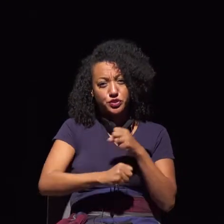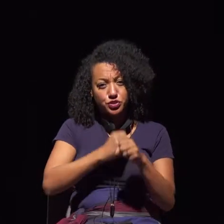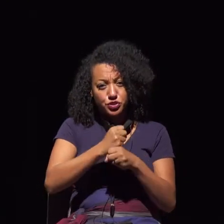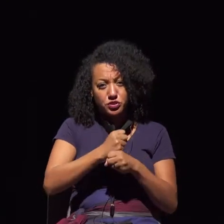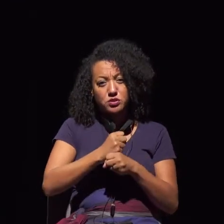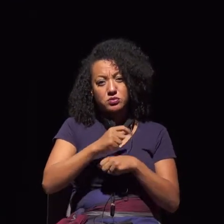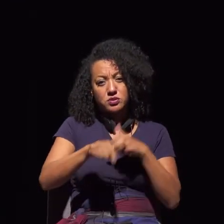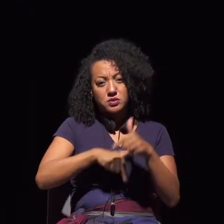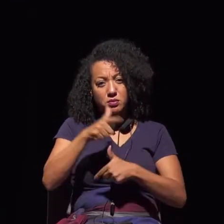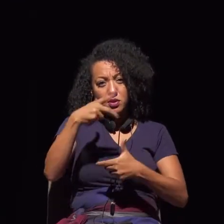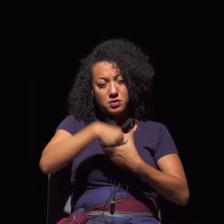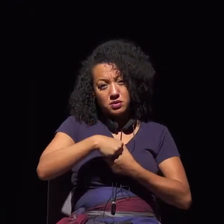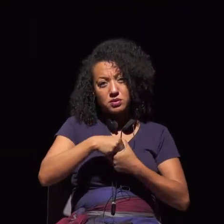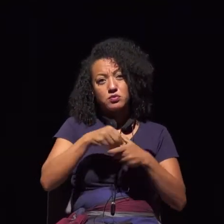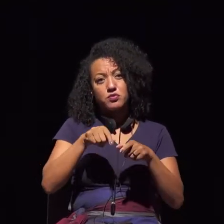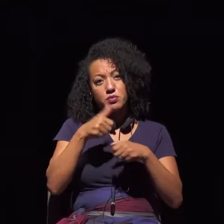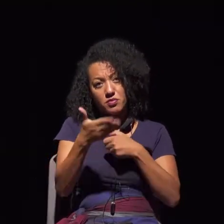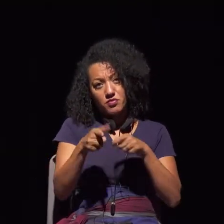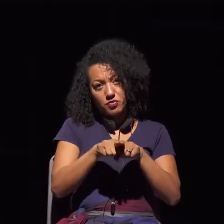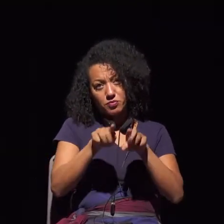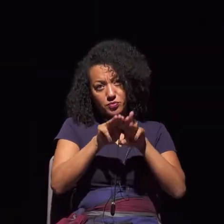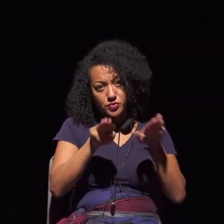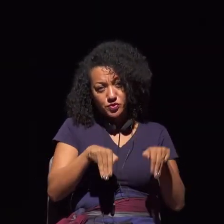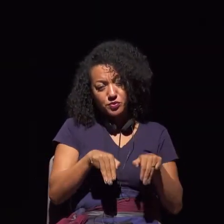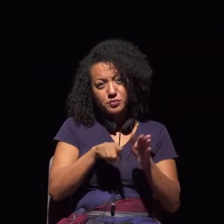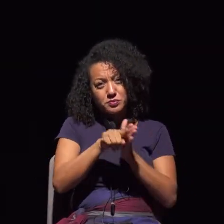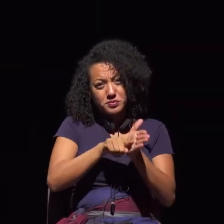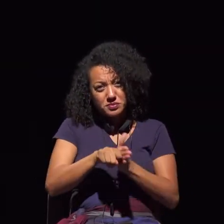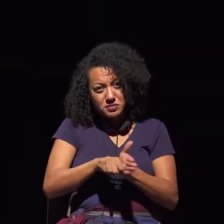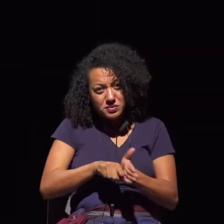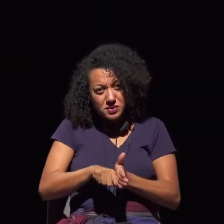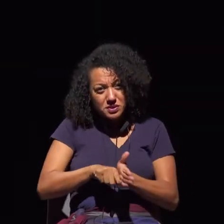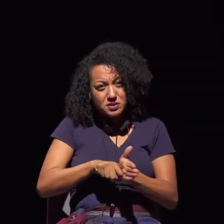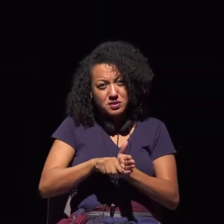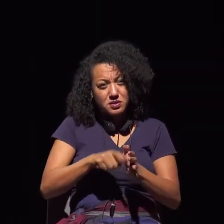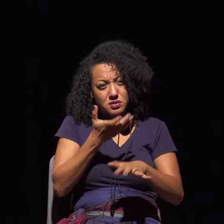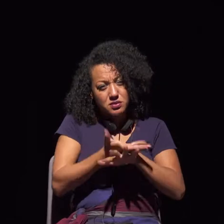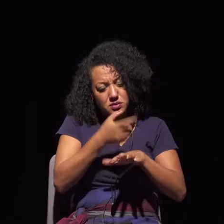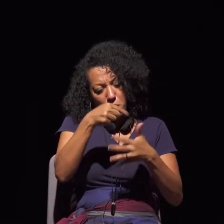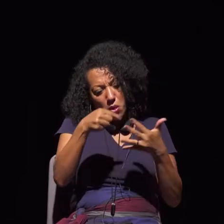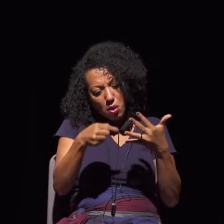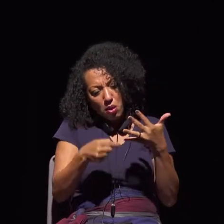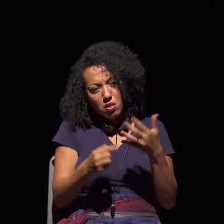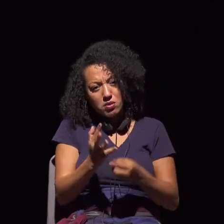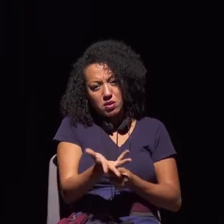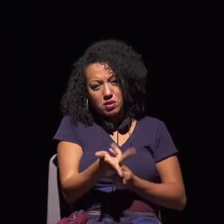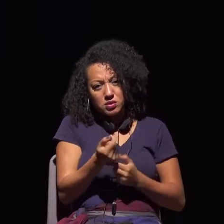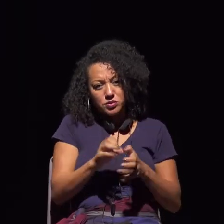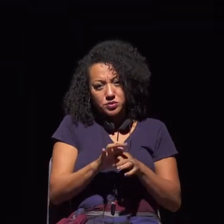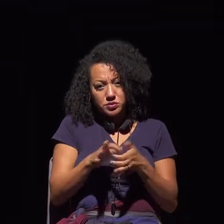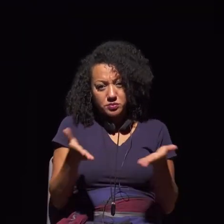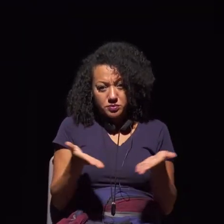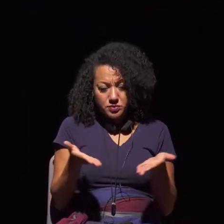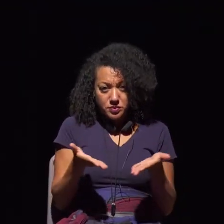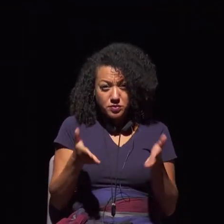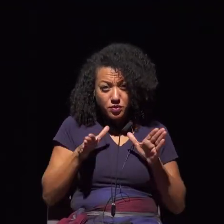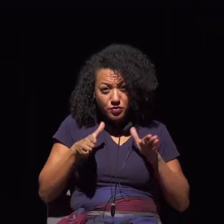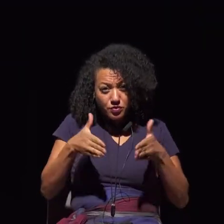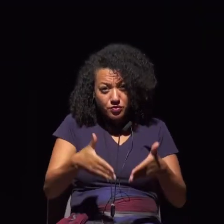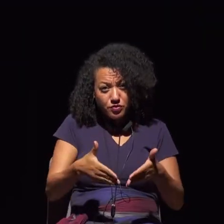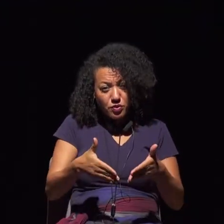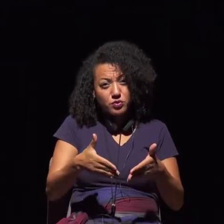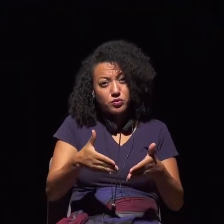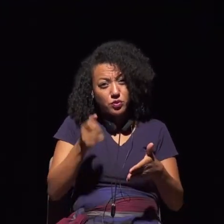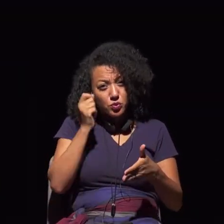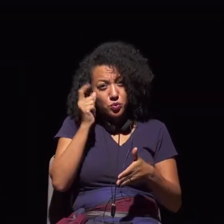fora de museus, sua pesquisa curatorial se estende para além dos campos interdisciplinares da prática artística contemporânea, com foco na cultura